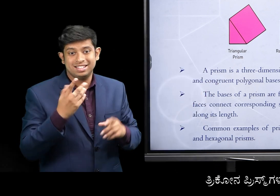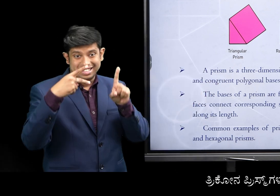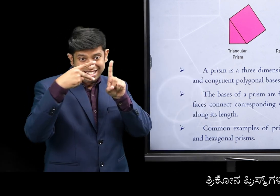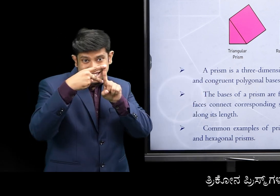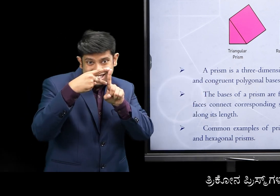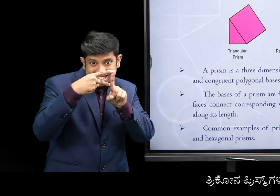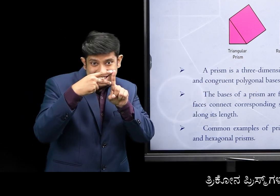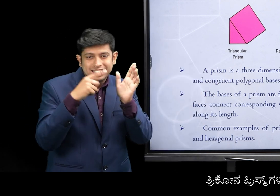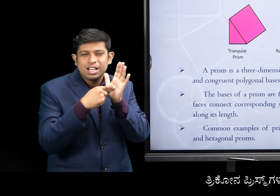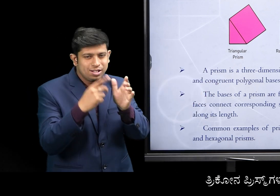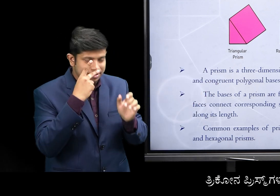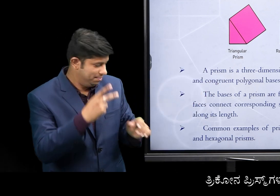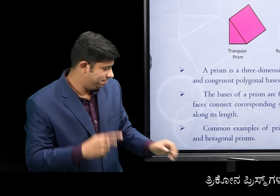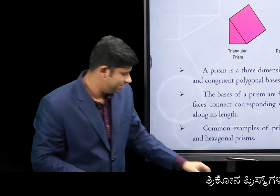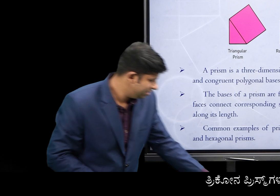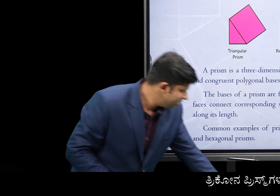ತ್ರಿಕೋನ ಪ್ರಿಸಂಗಳು,